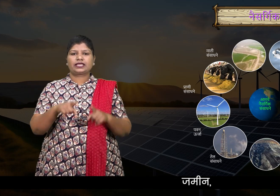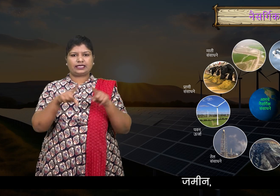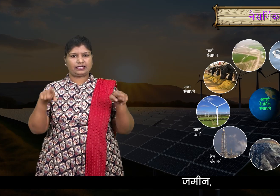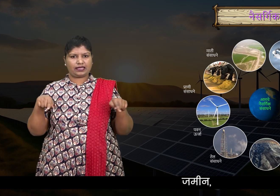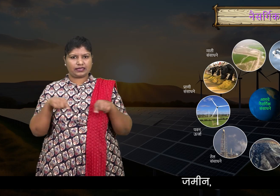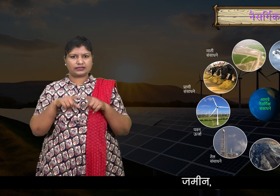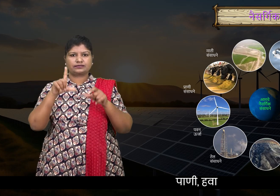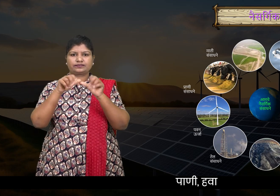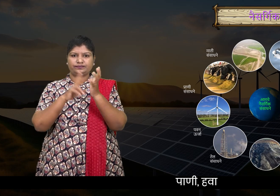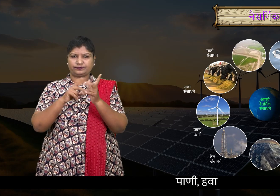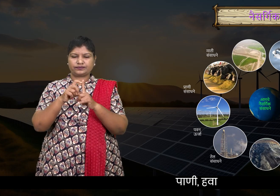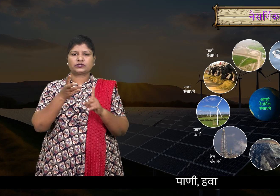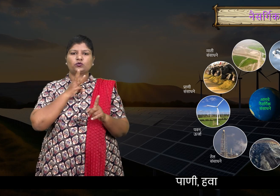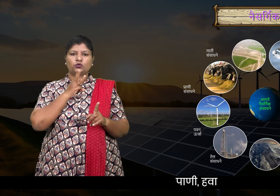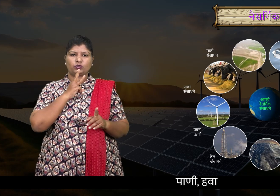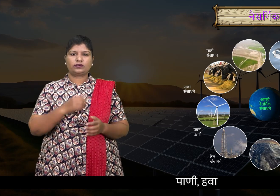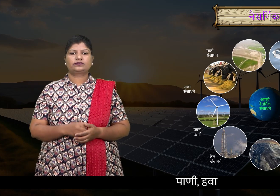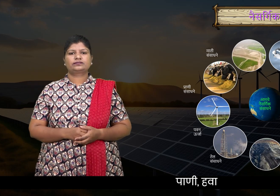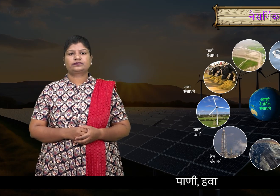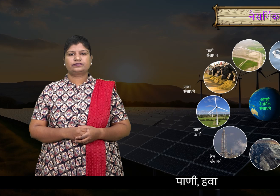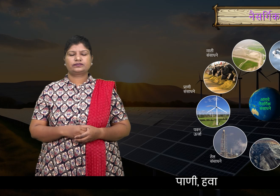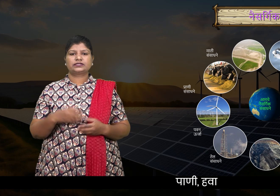जमीन, पाणी, हवा